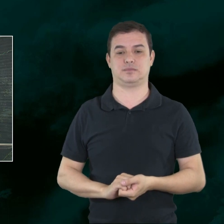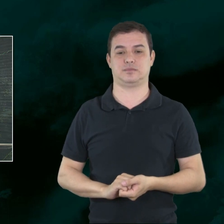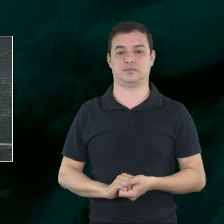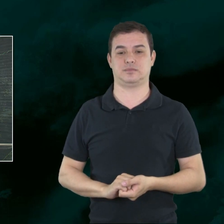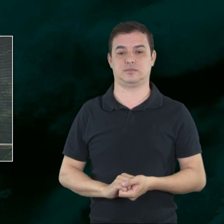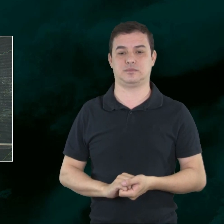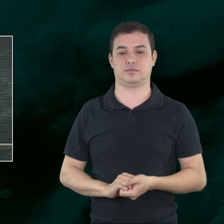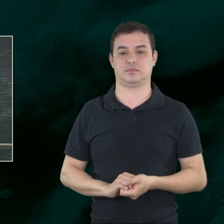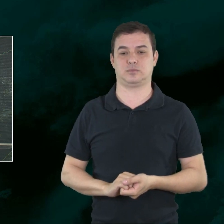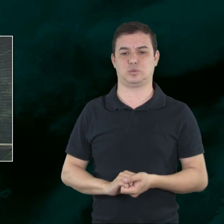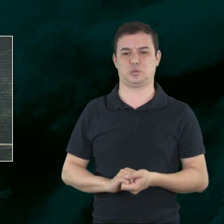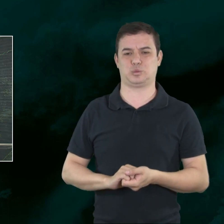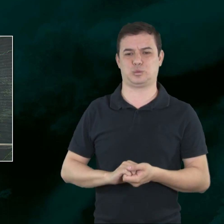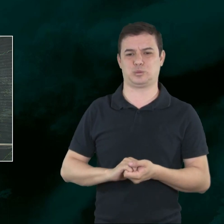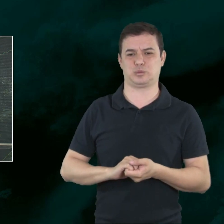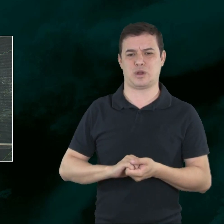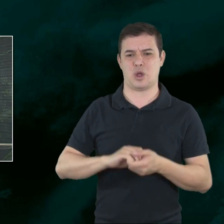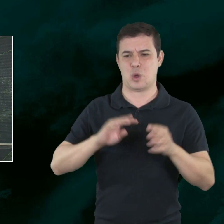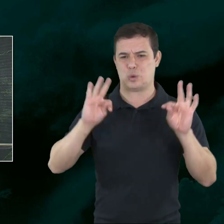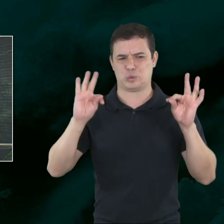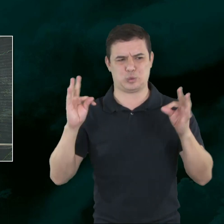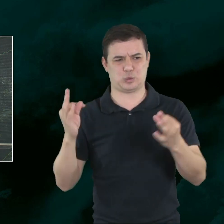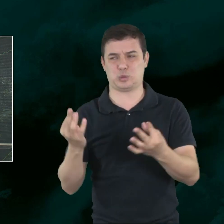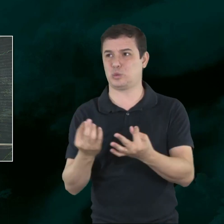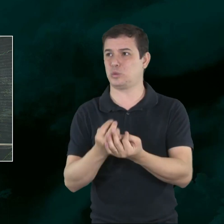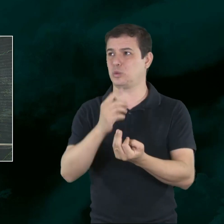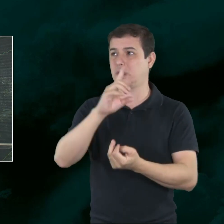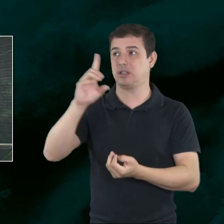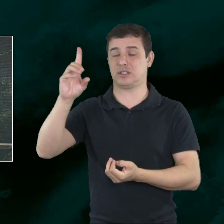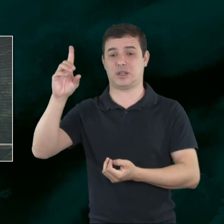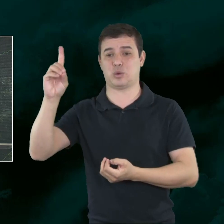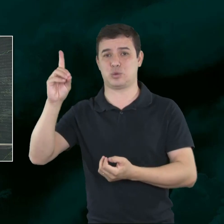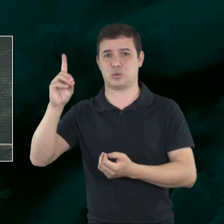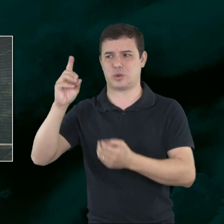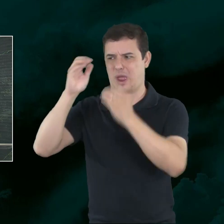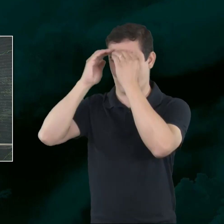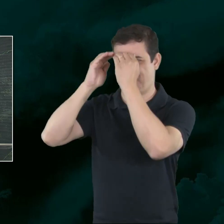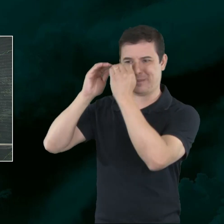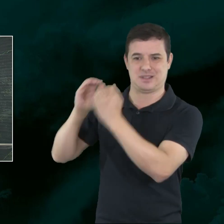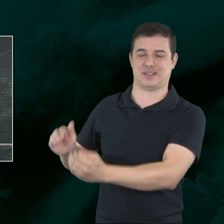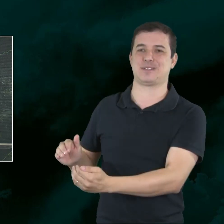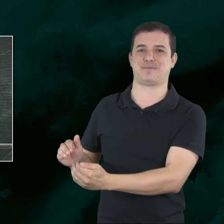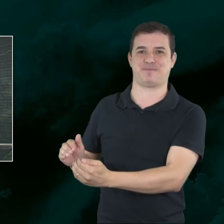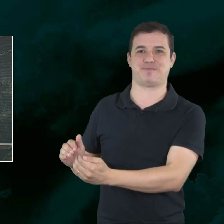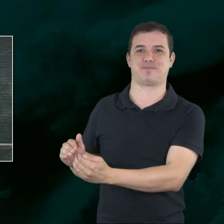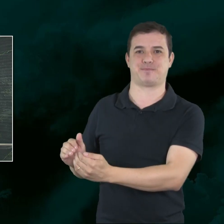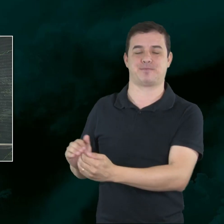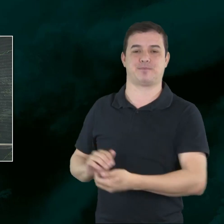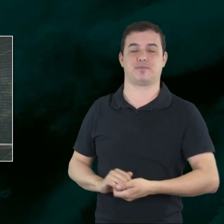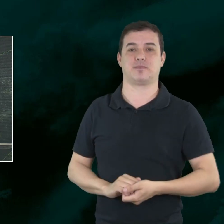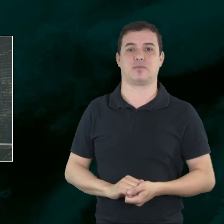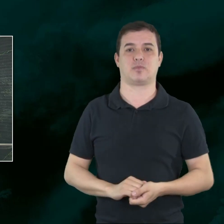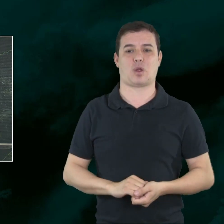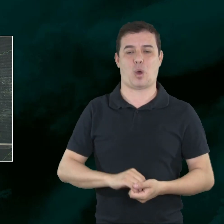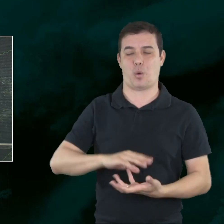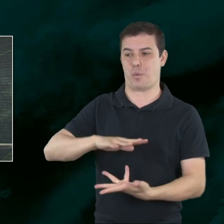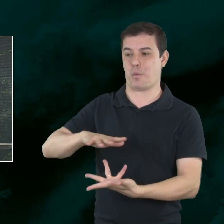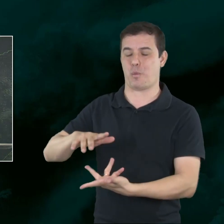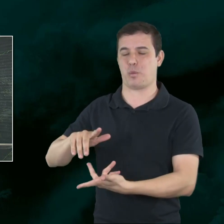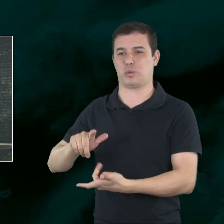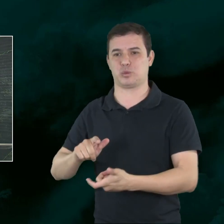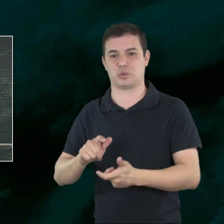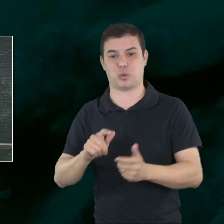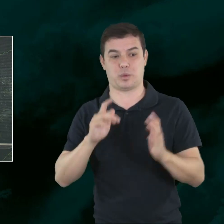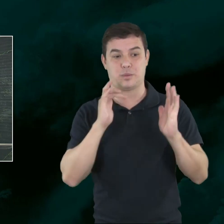rebelião contra Deus e tudo o que procede de Deus. Essa rebelião